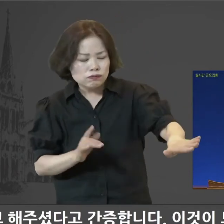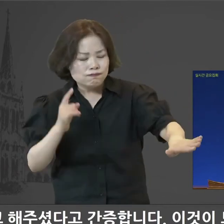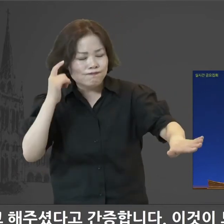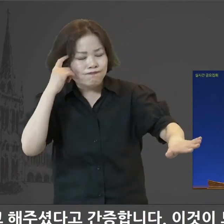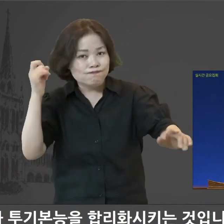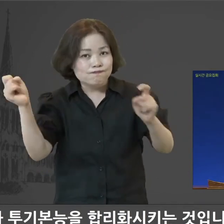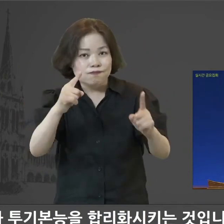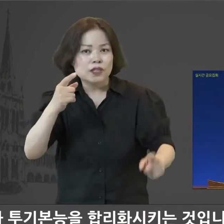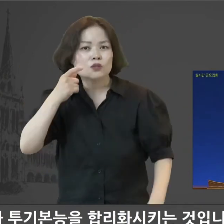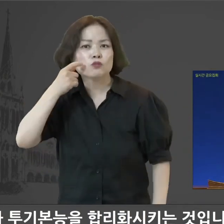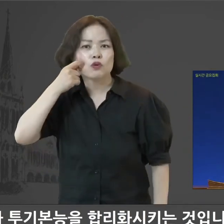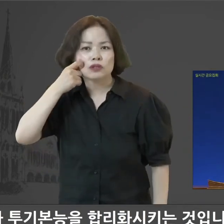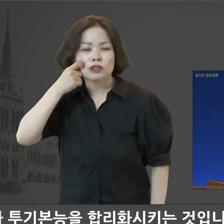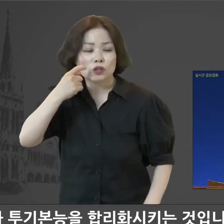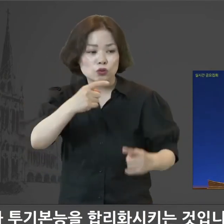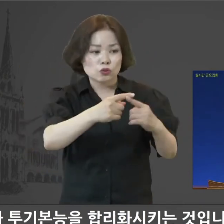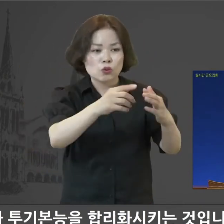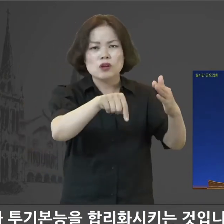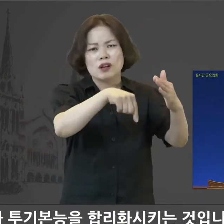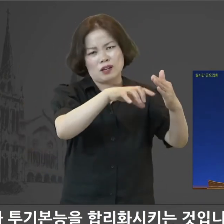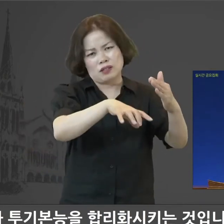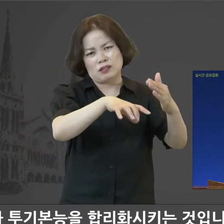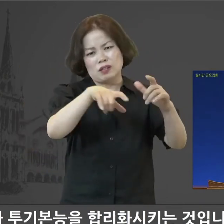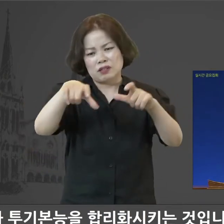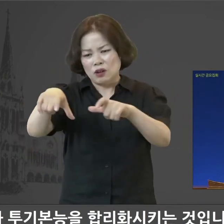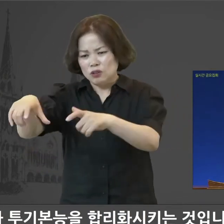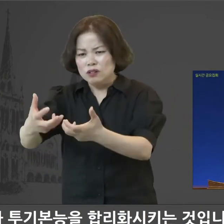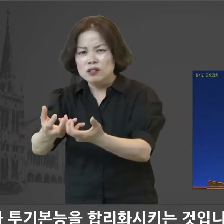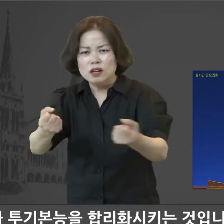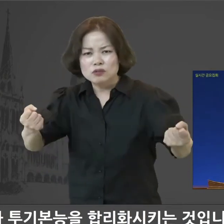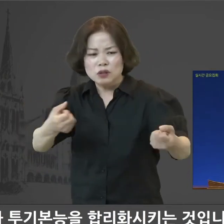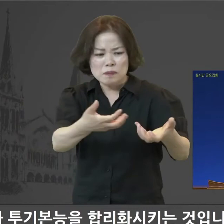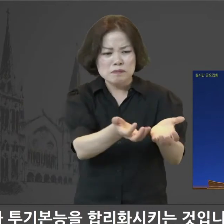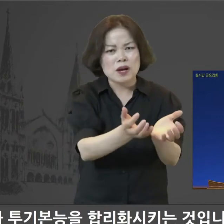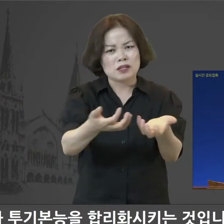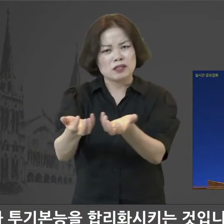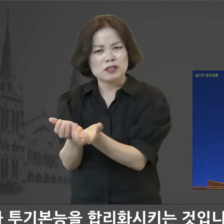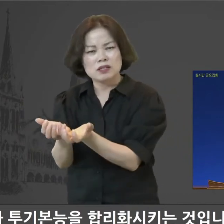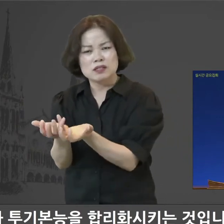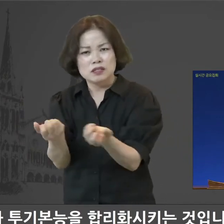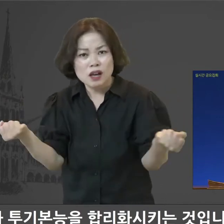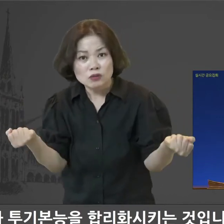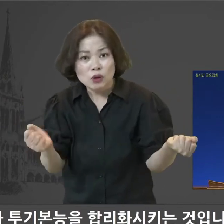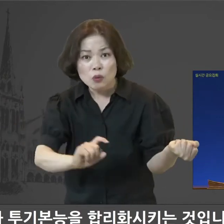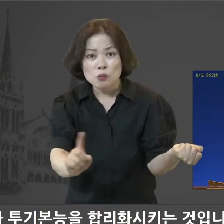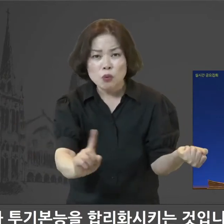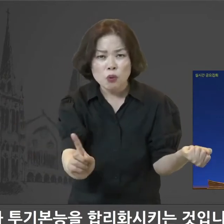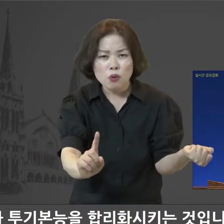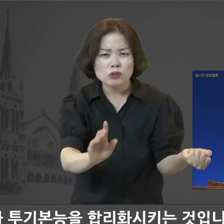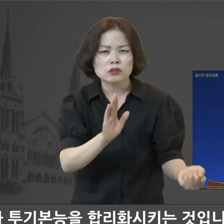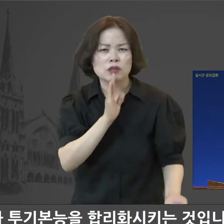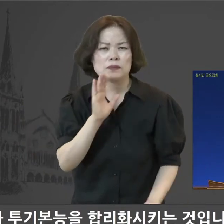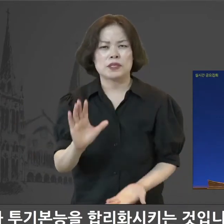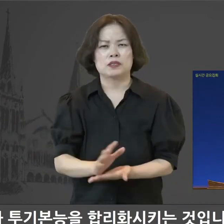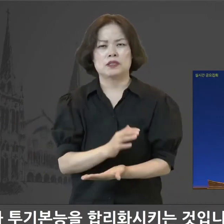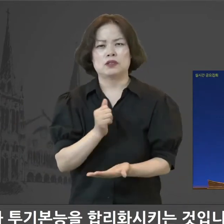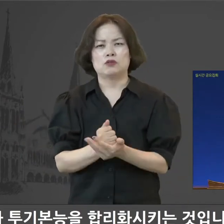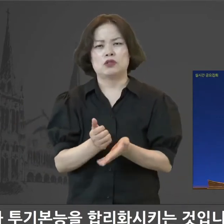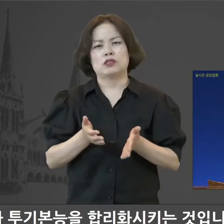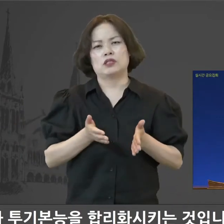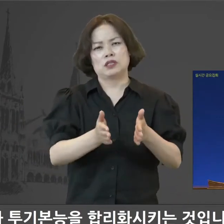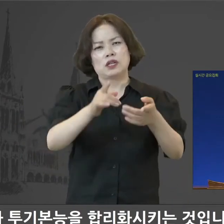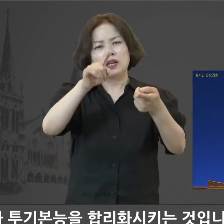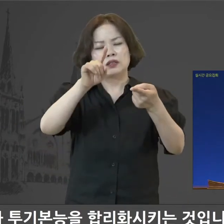차리는 것은 교회 안에서도 영역을 나누고 정파를 나눌 뿐이지 무엇이 참된 그리스도인의